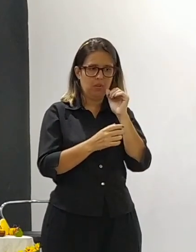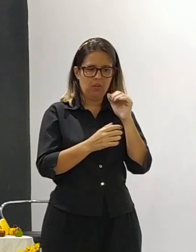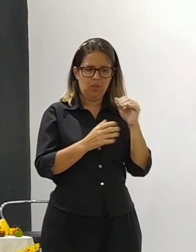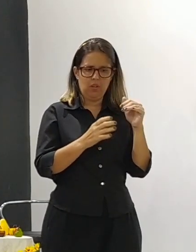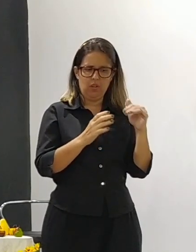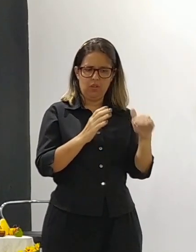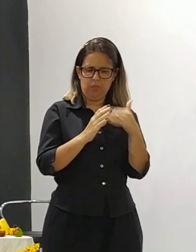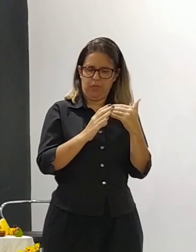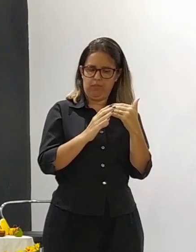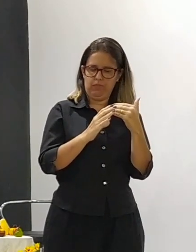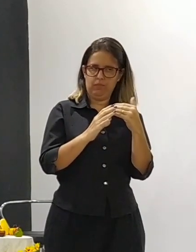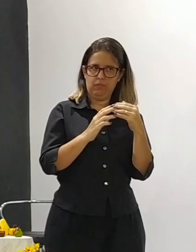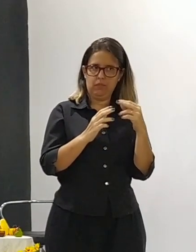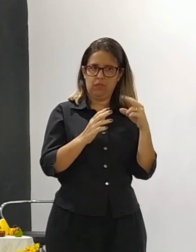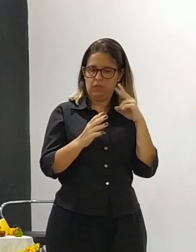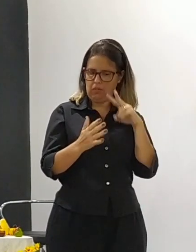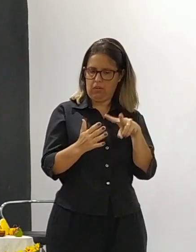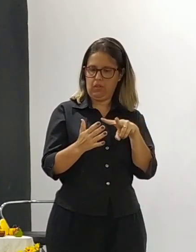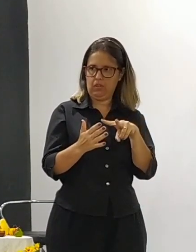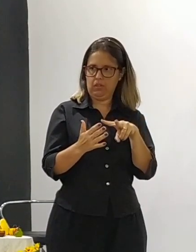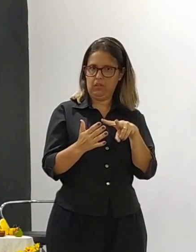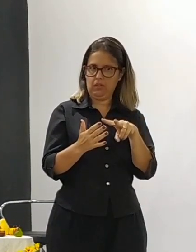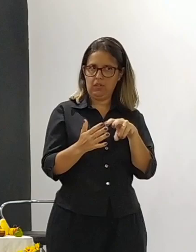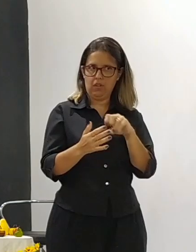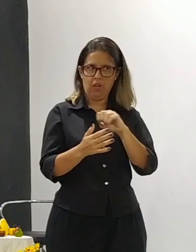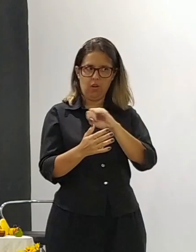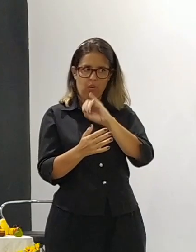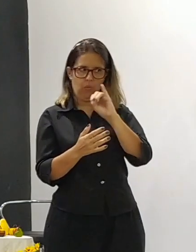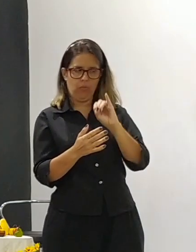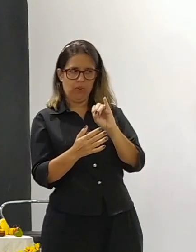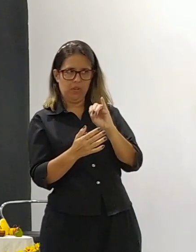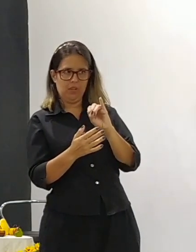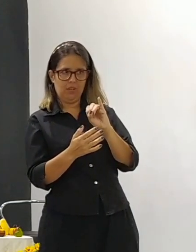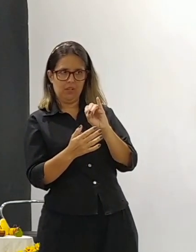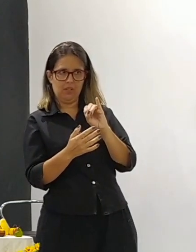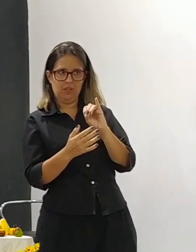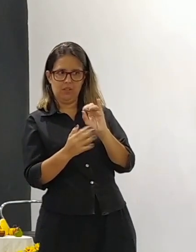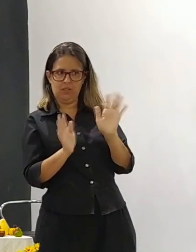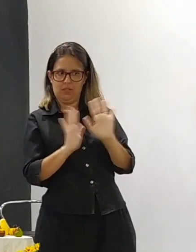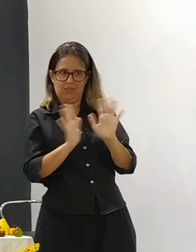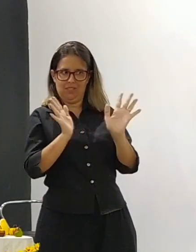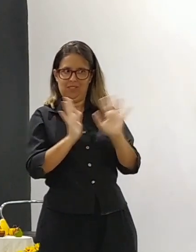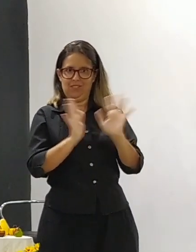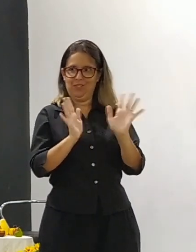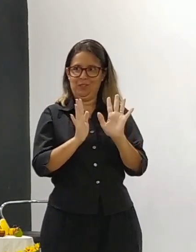olha. Aí tu fala: oi, eu caramba.